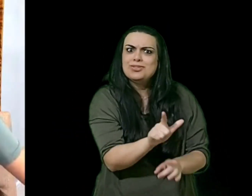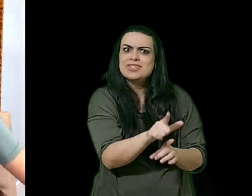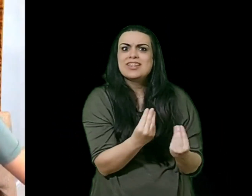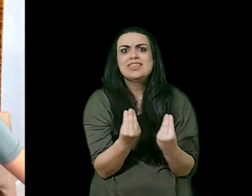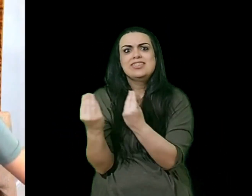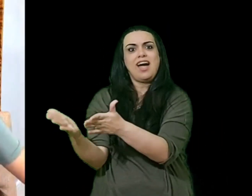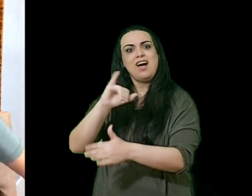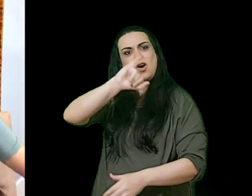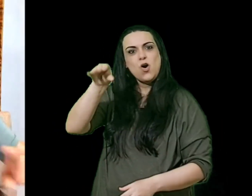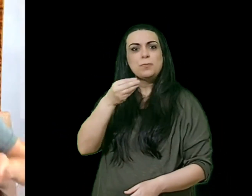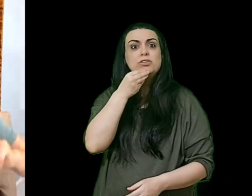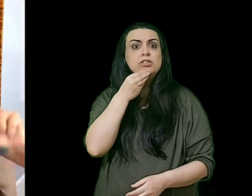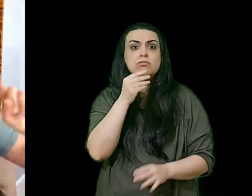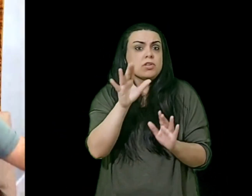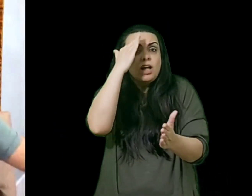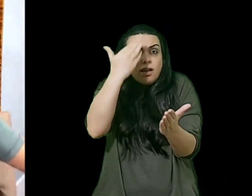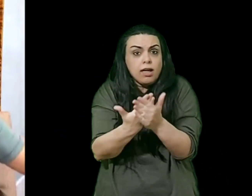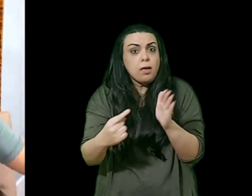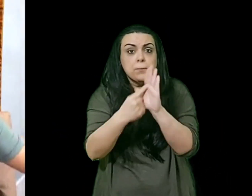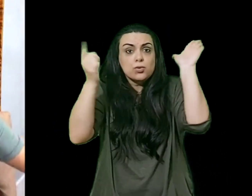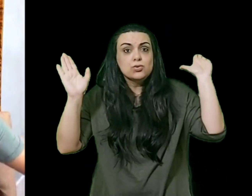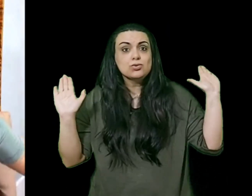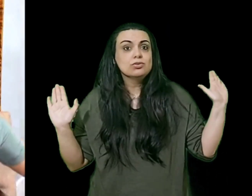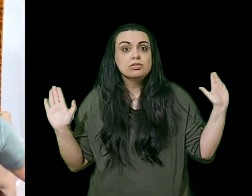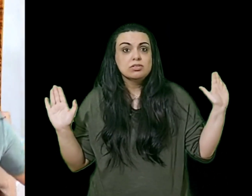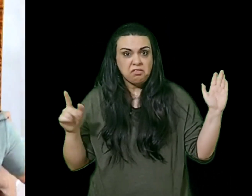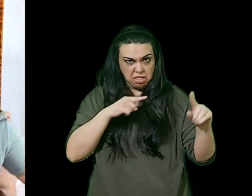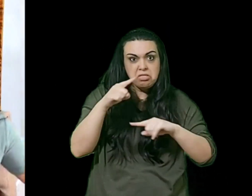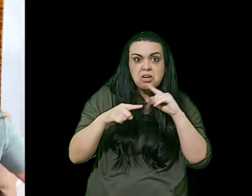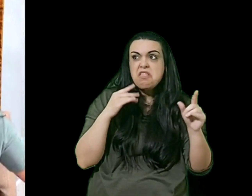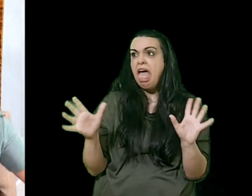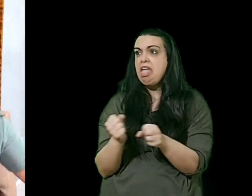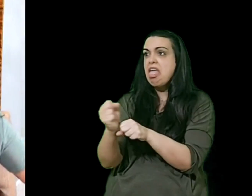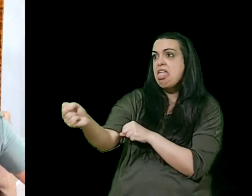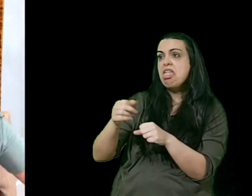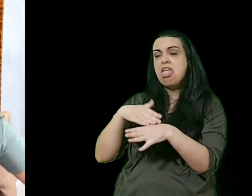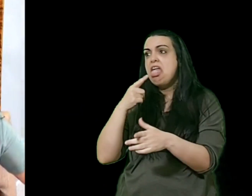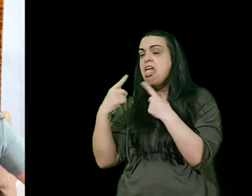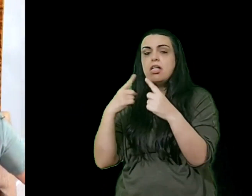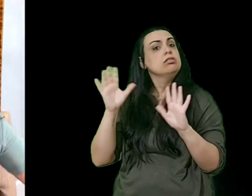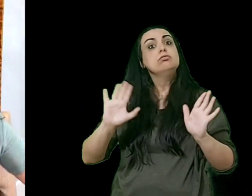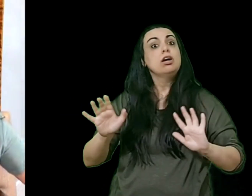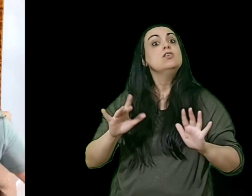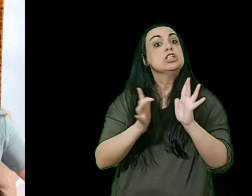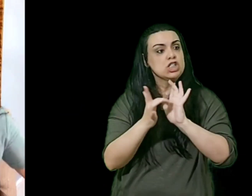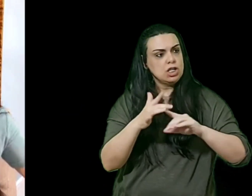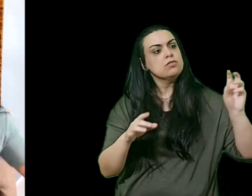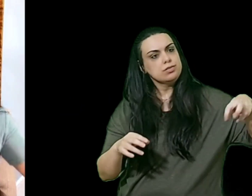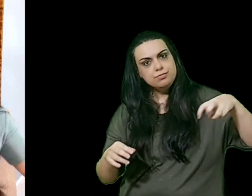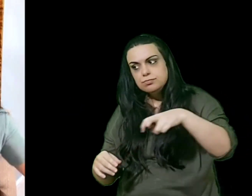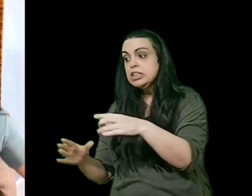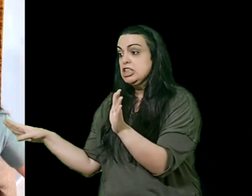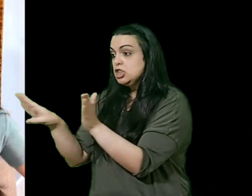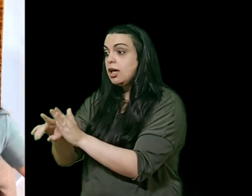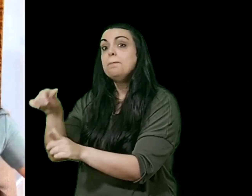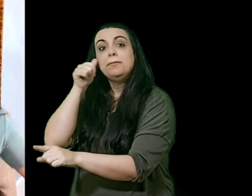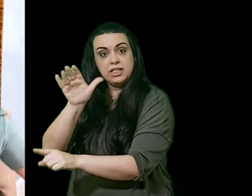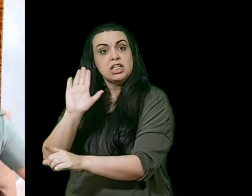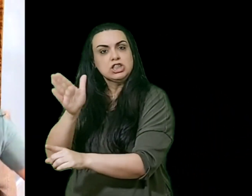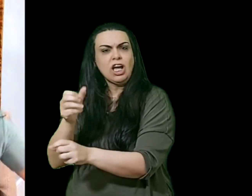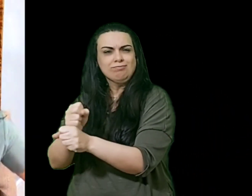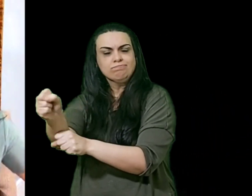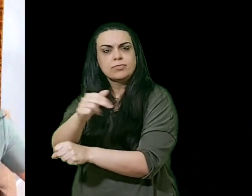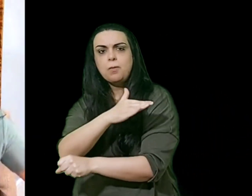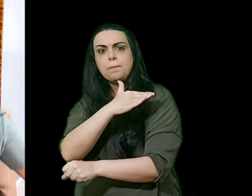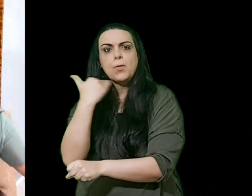ele diz, crê somente. Jesus vai em direção à casa de Jairo. Quando chega lá, a menina já está morta. Mas Jesus chama ela